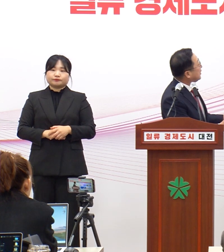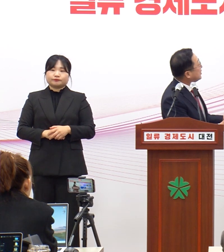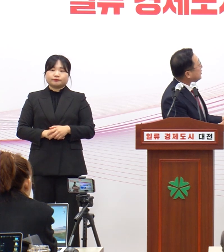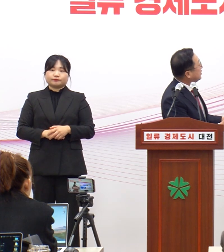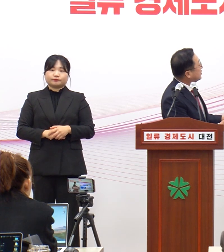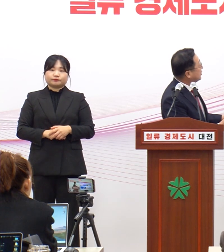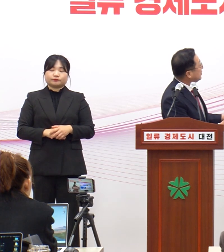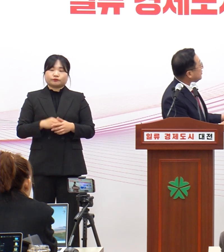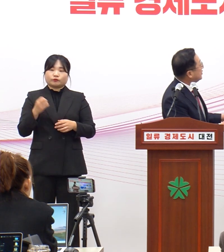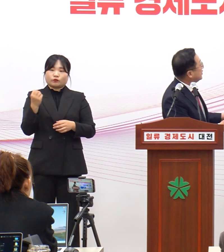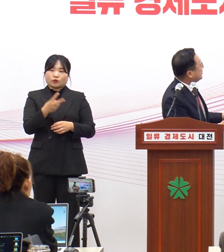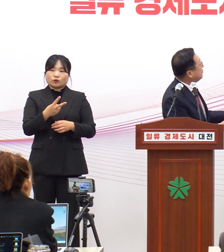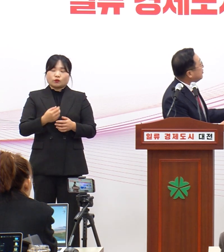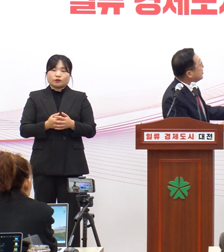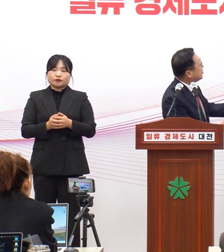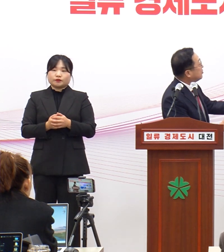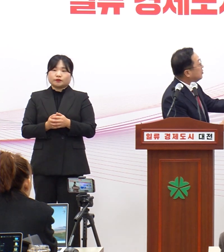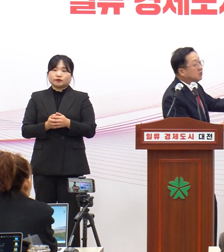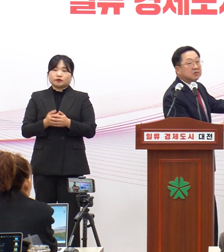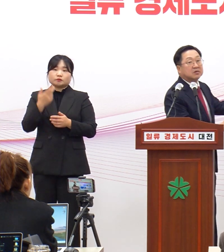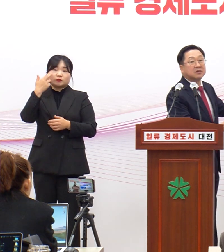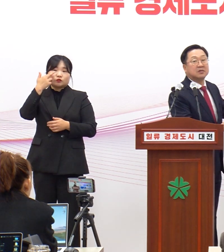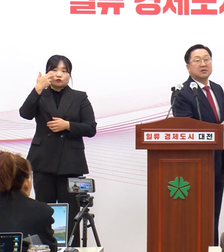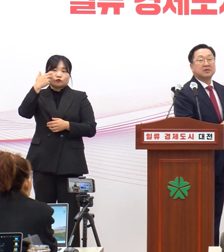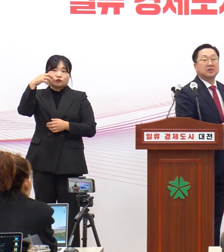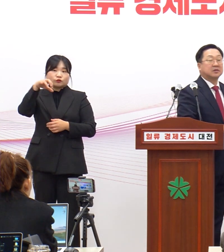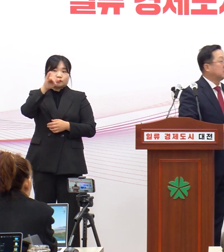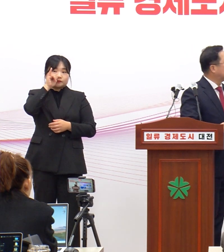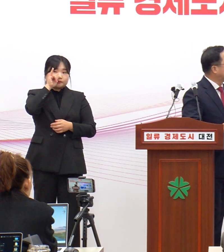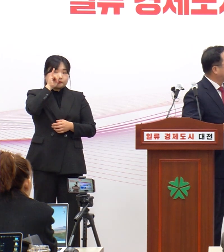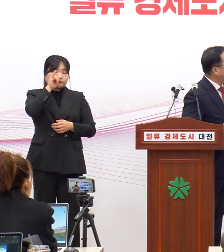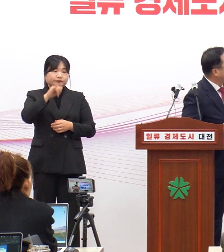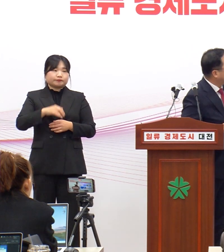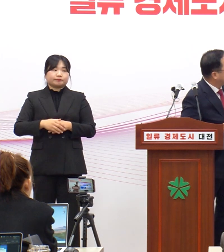뭐 아까 말씀드린 것처럼 샌프란시스코